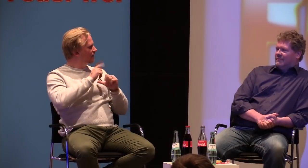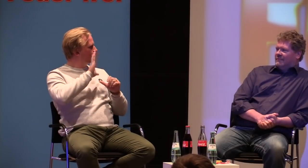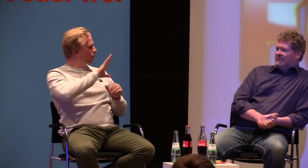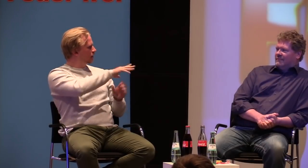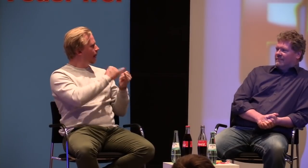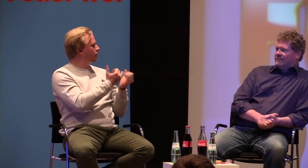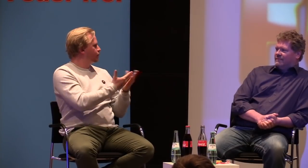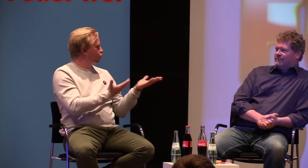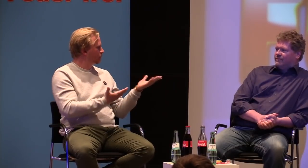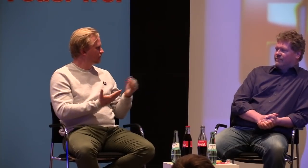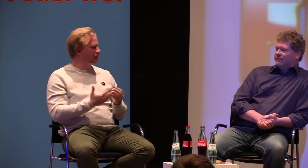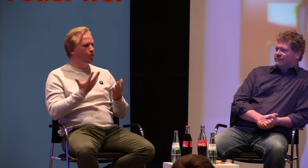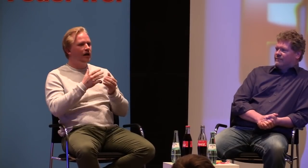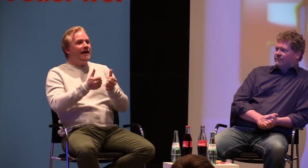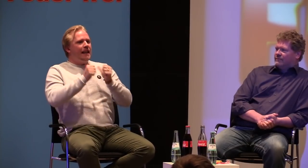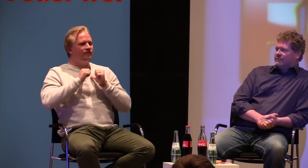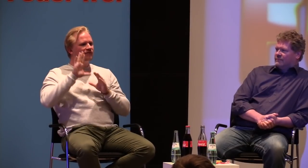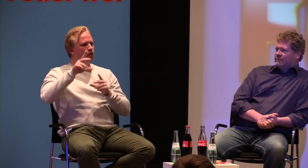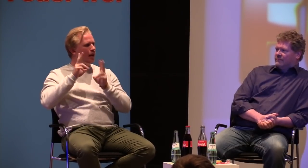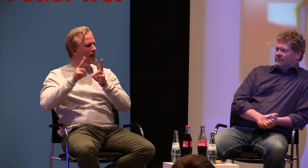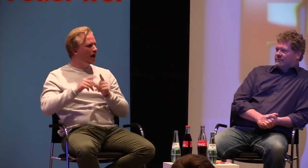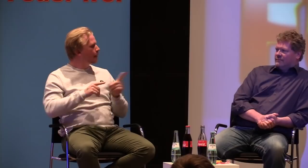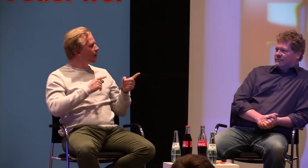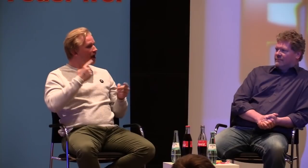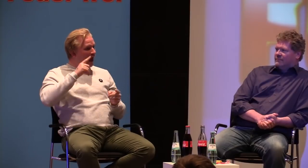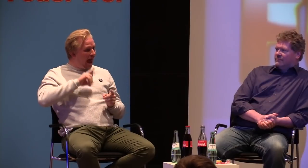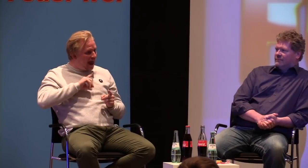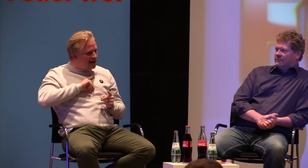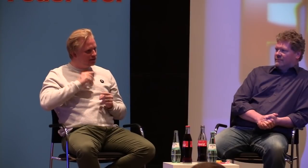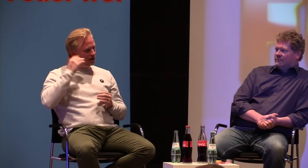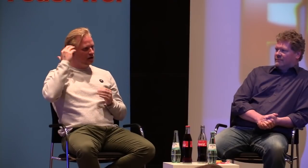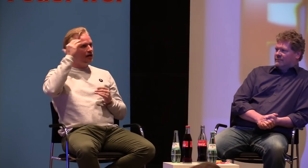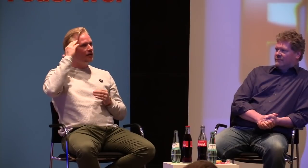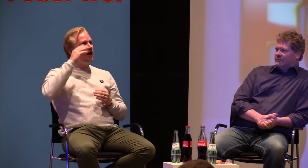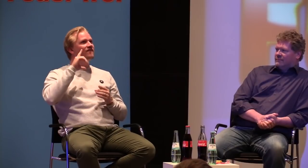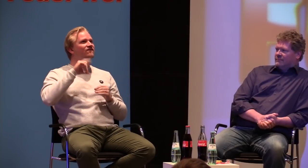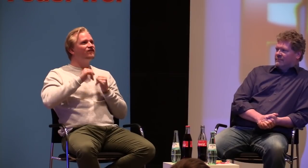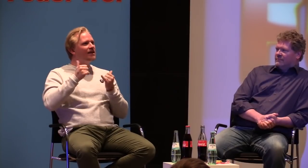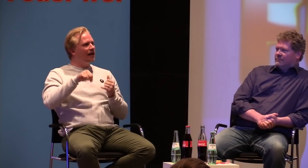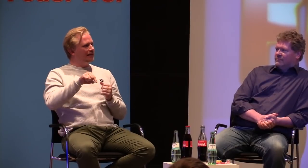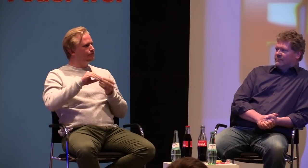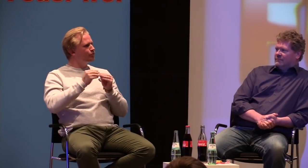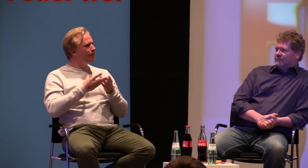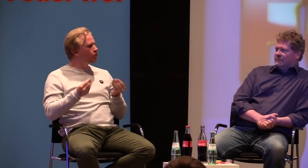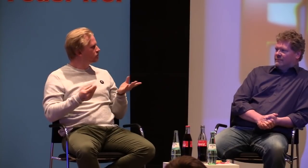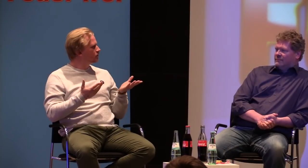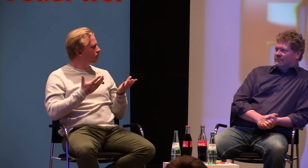Und da sehe ich schon das erste Problem. Du erwartest als junger Mann Hilfe von deinen Eltern